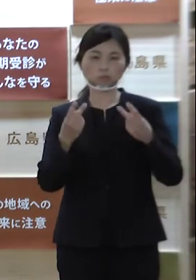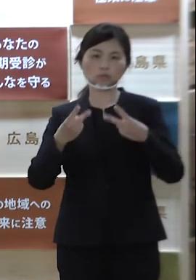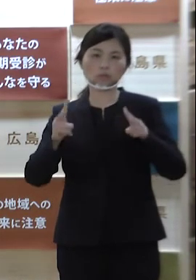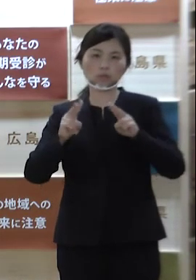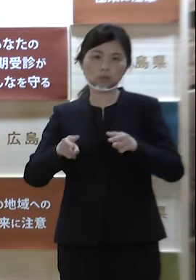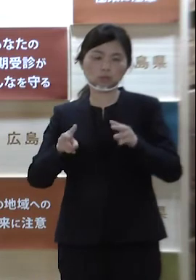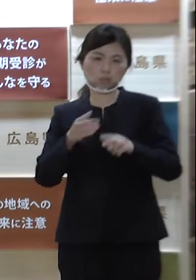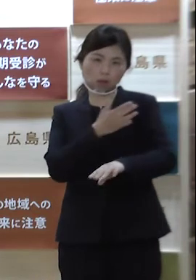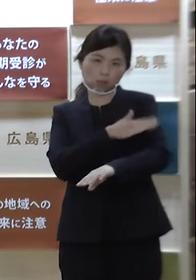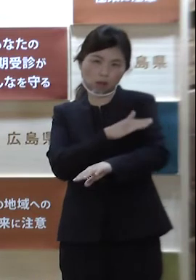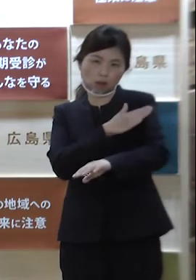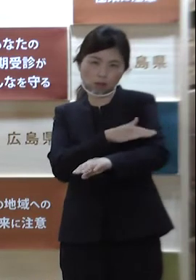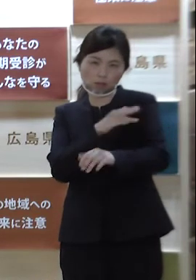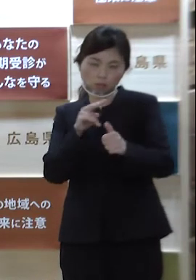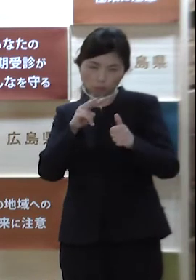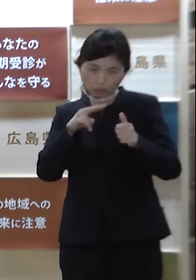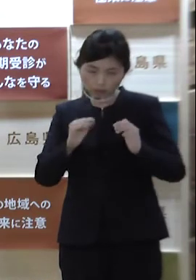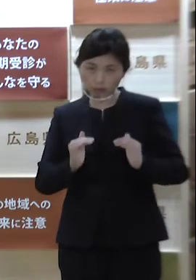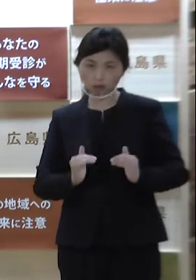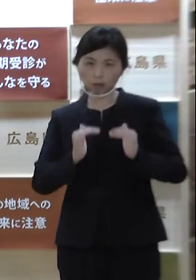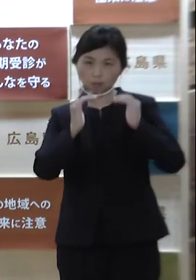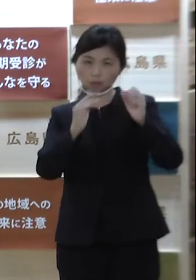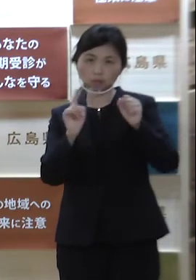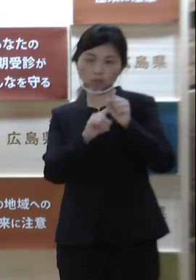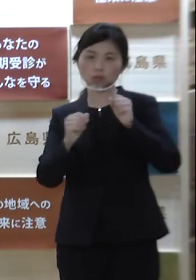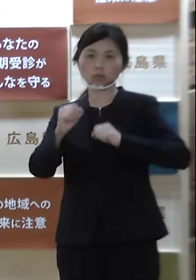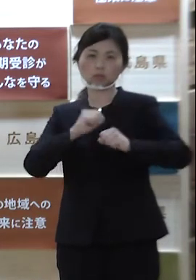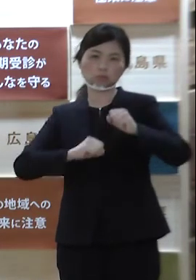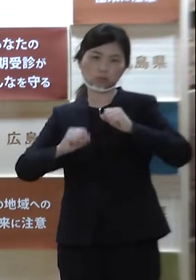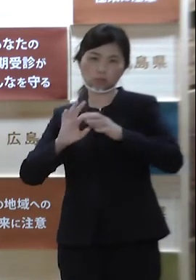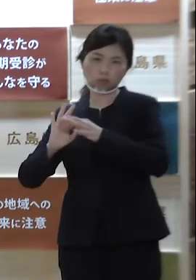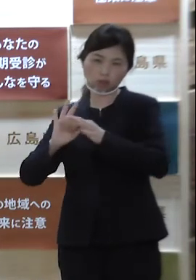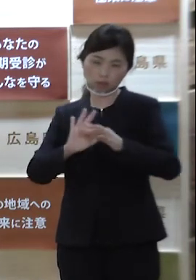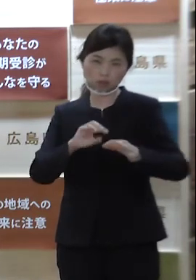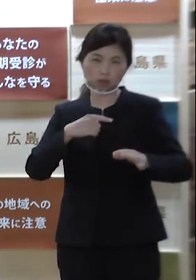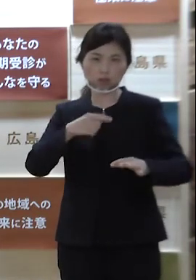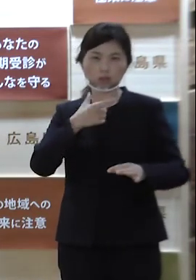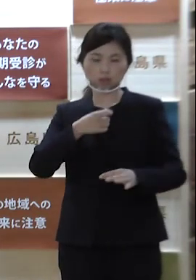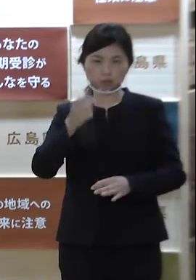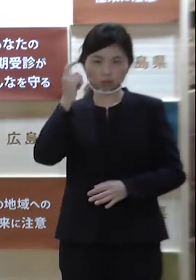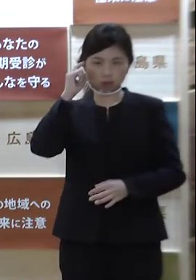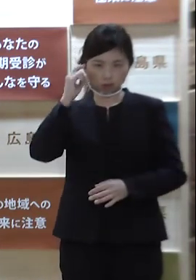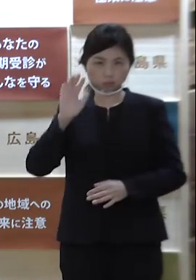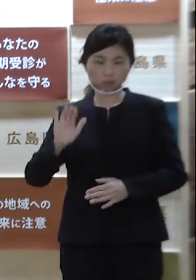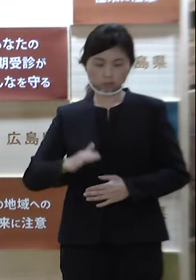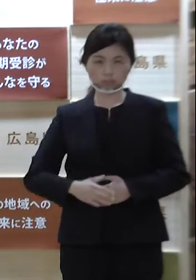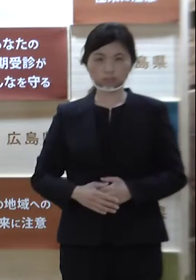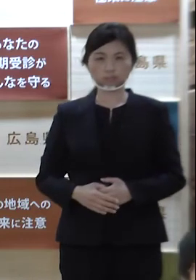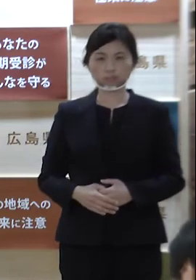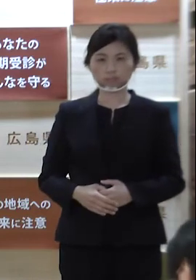ブランドの価値が高まるための取り組みにつなげて参りたいと考えているところでございます。